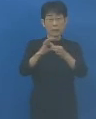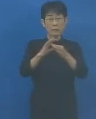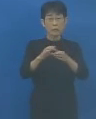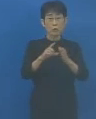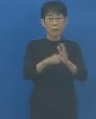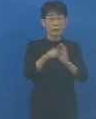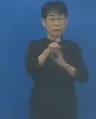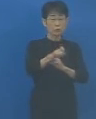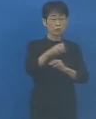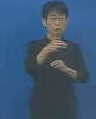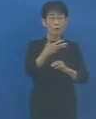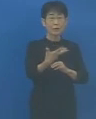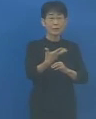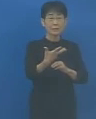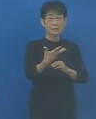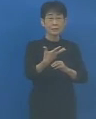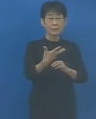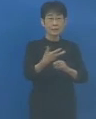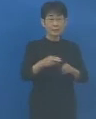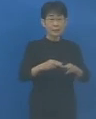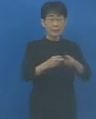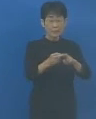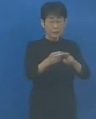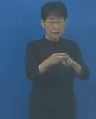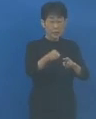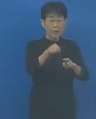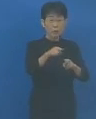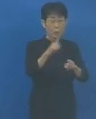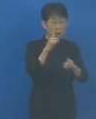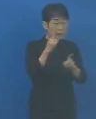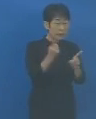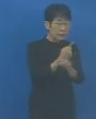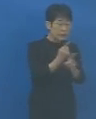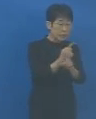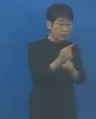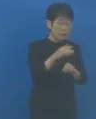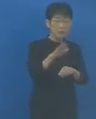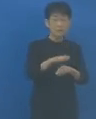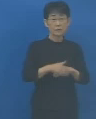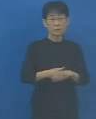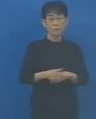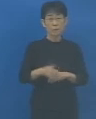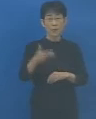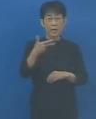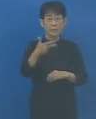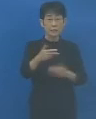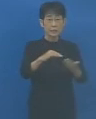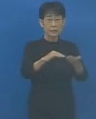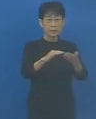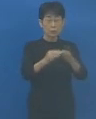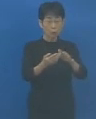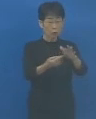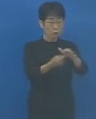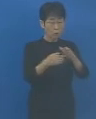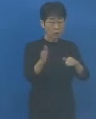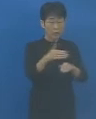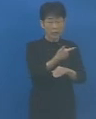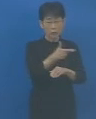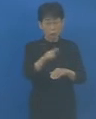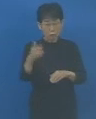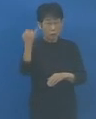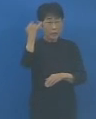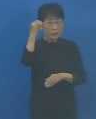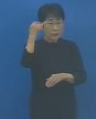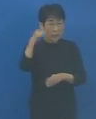本の見直しということであります。市町村の方からもいろんな意見が実は出てき